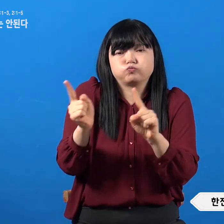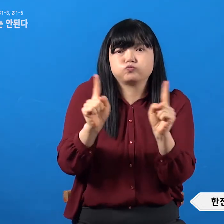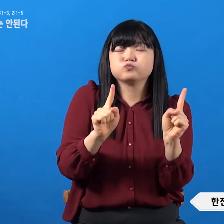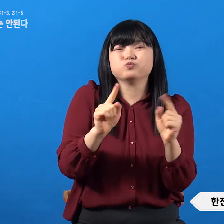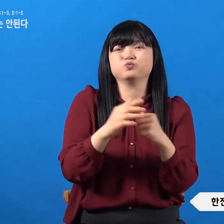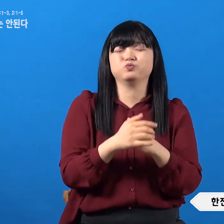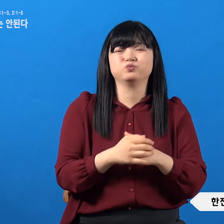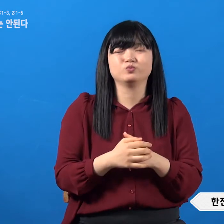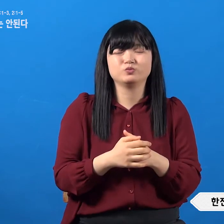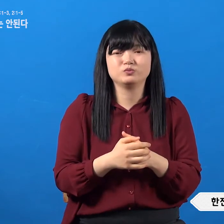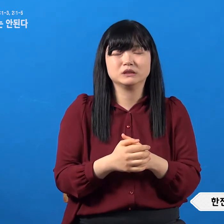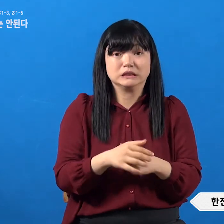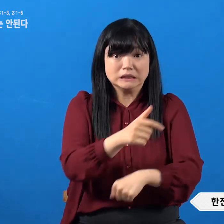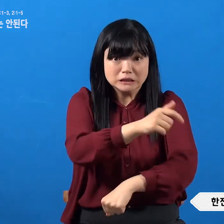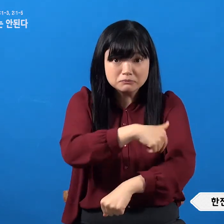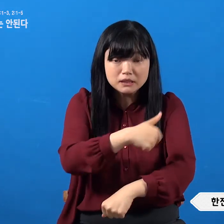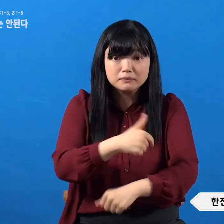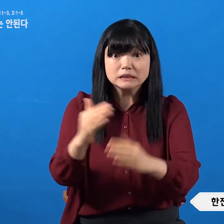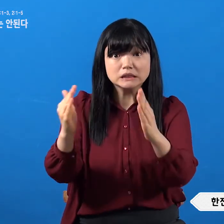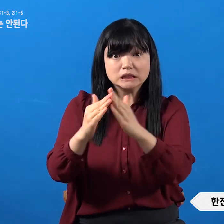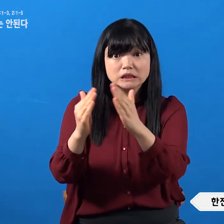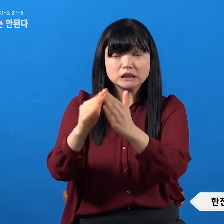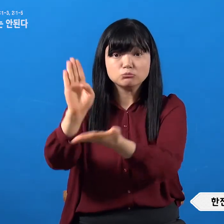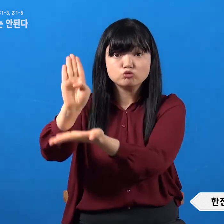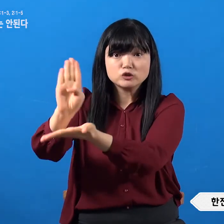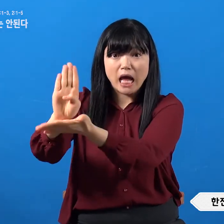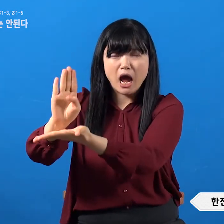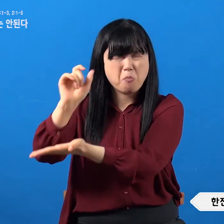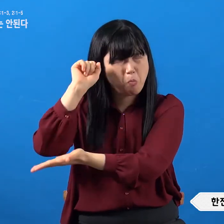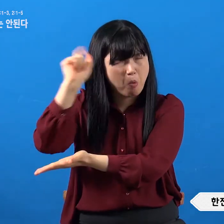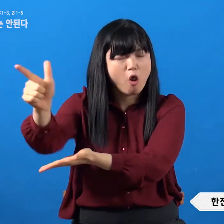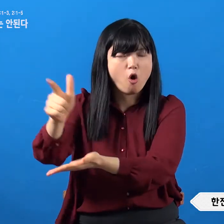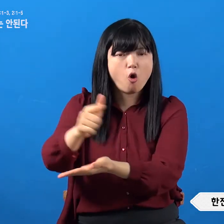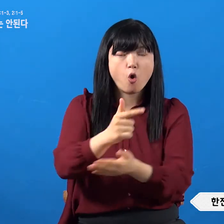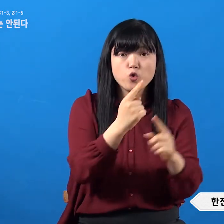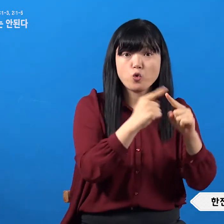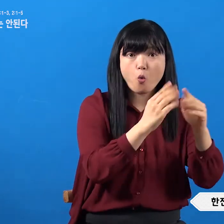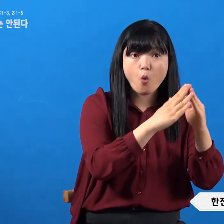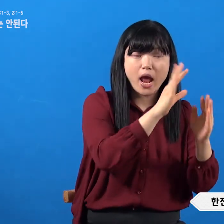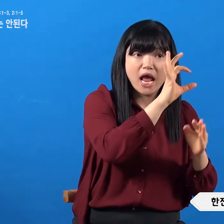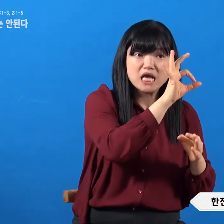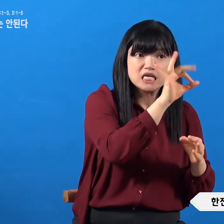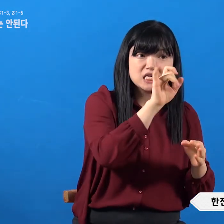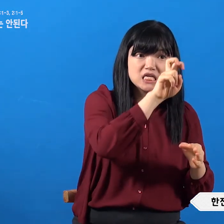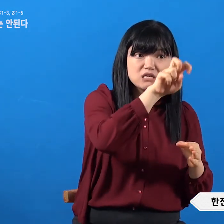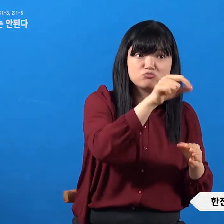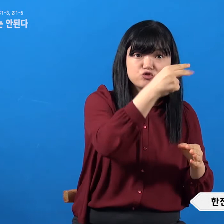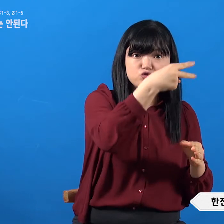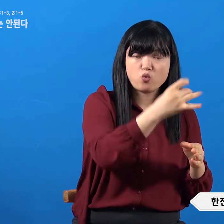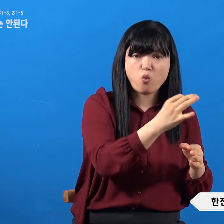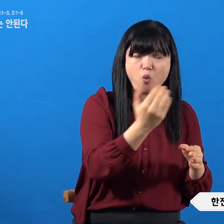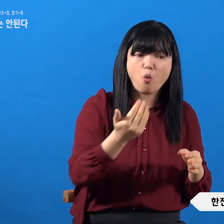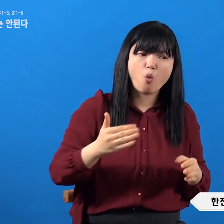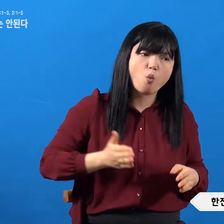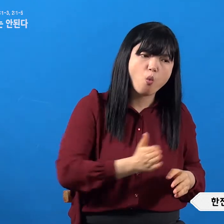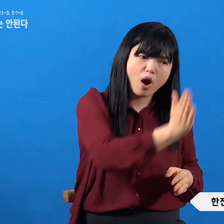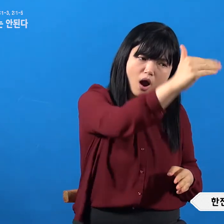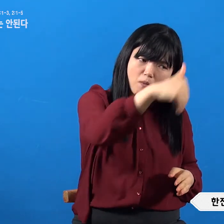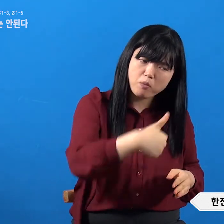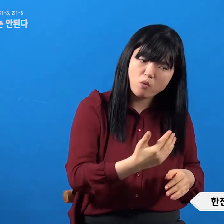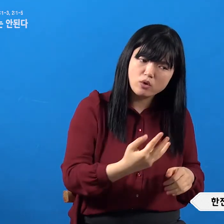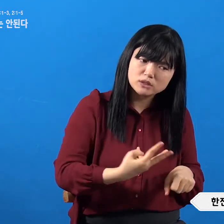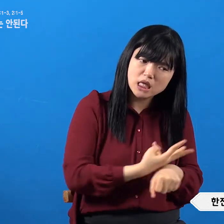회복을 했습니다. 집사님 집이 분당인데 거기서 교회가 있는 이문동까지 아마 왕복 줄